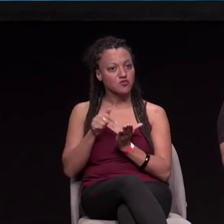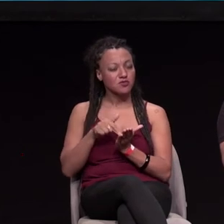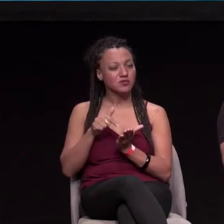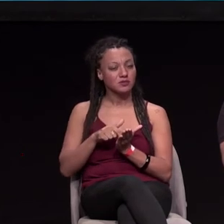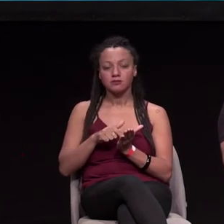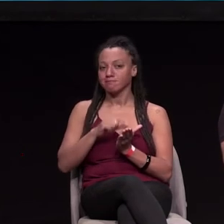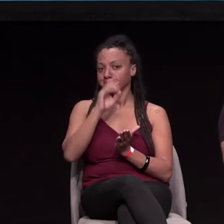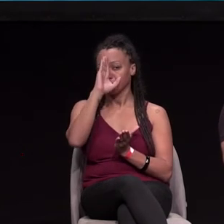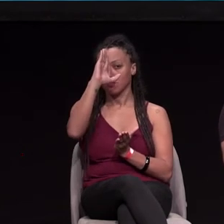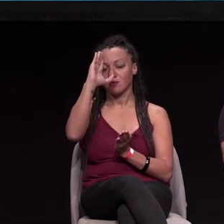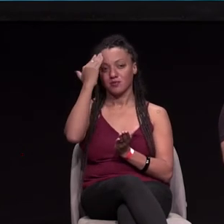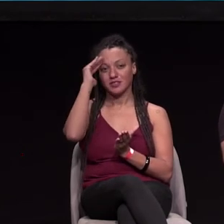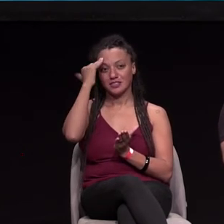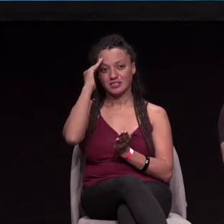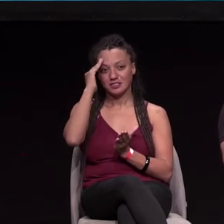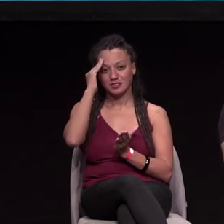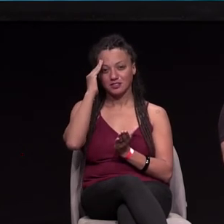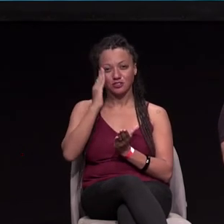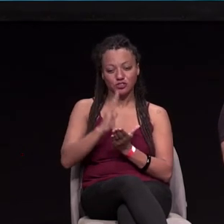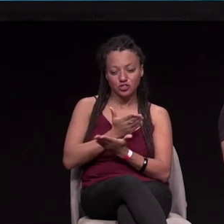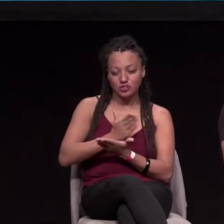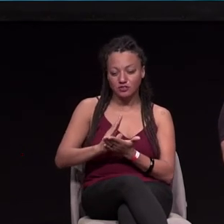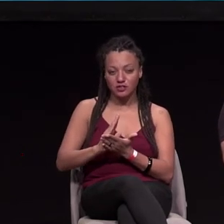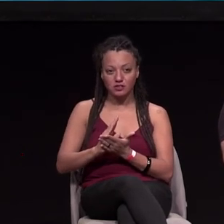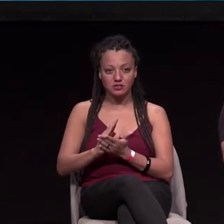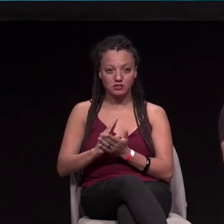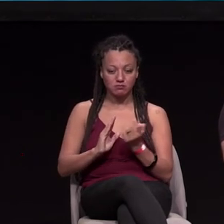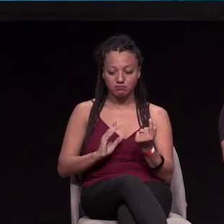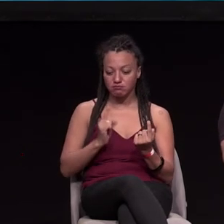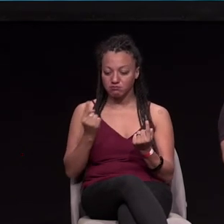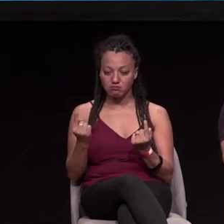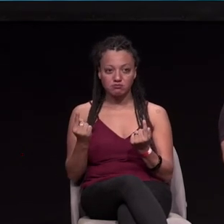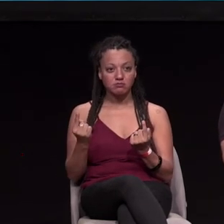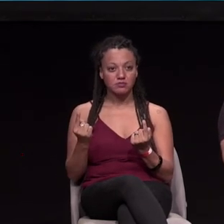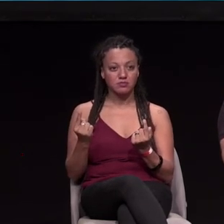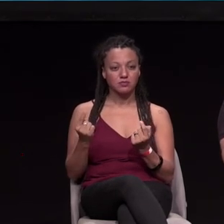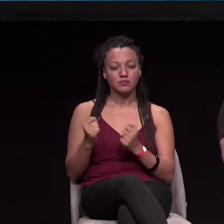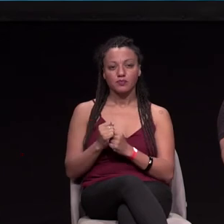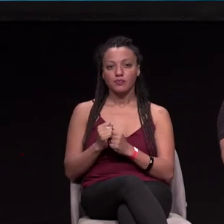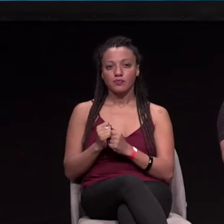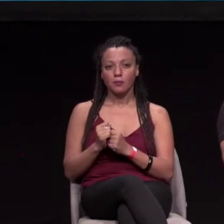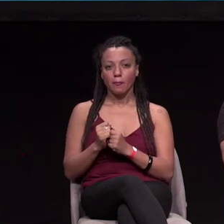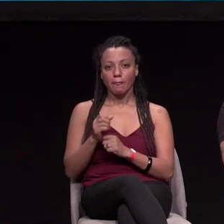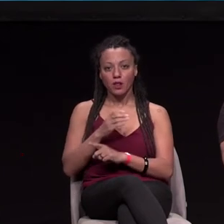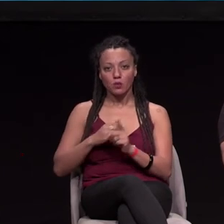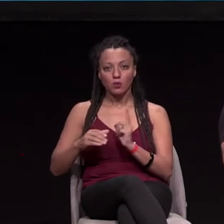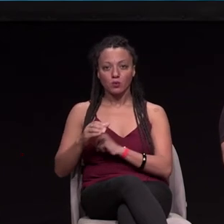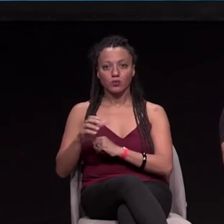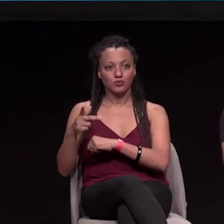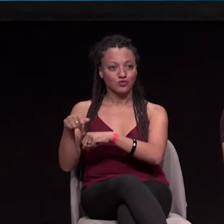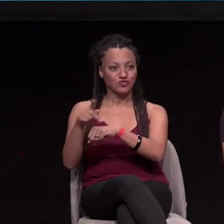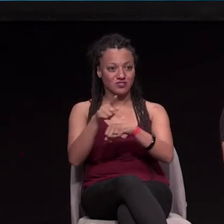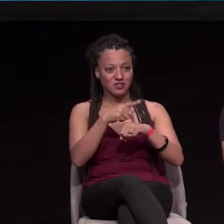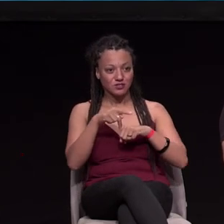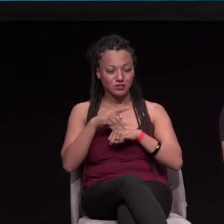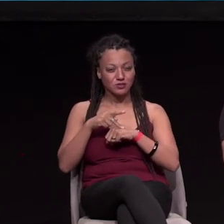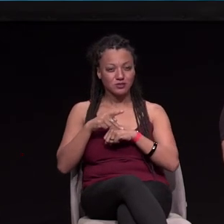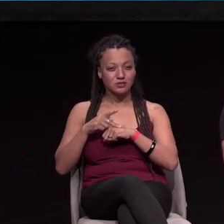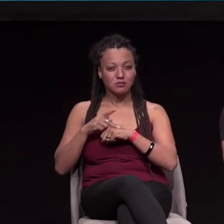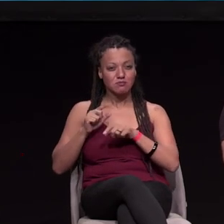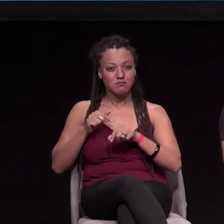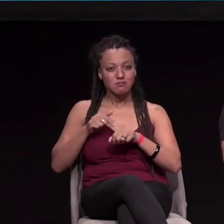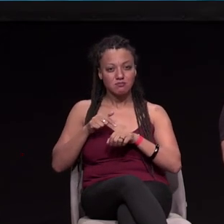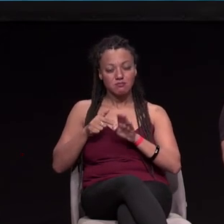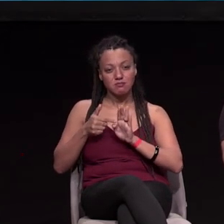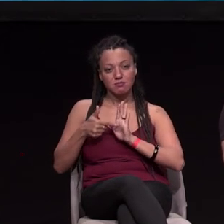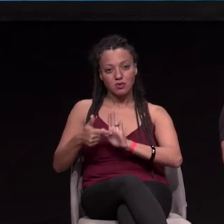entender as diferenças classificar é pensa essa coisa do curso de nações e contextualizar historicamente é o